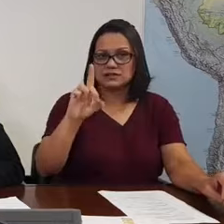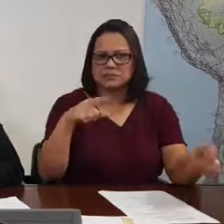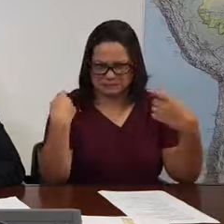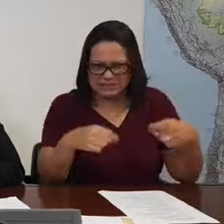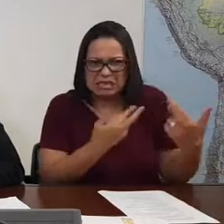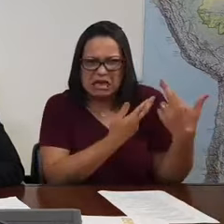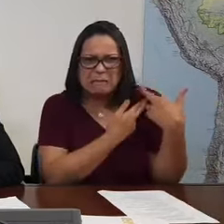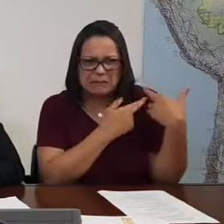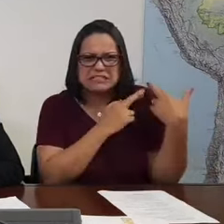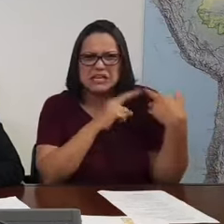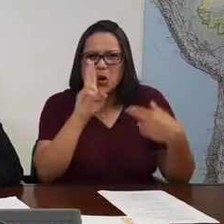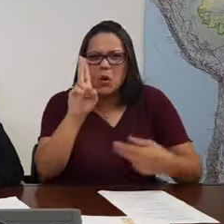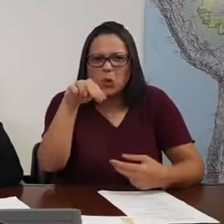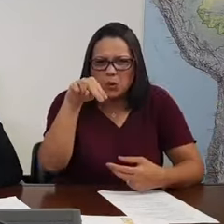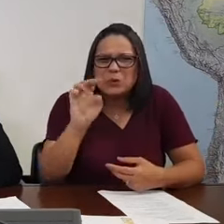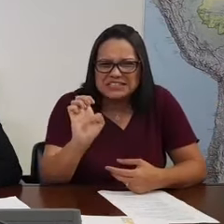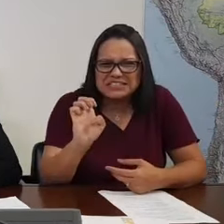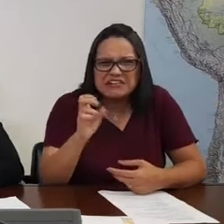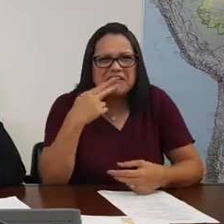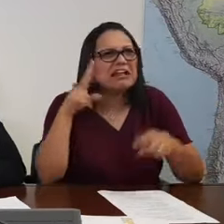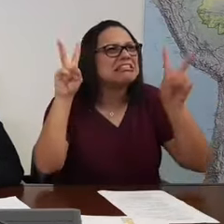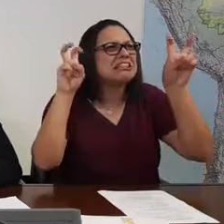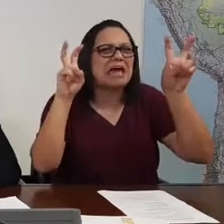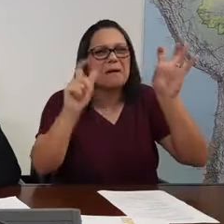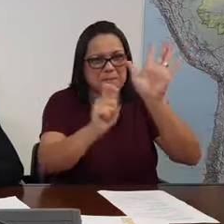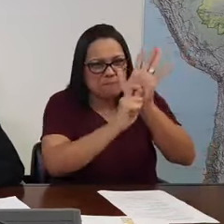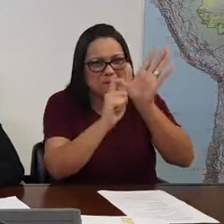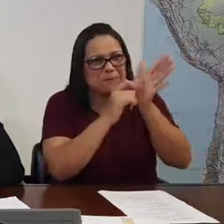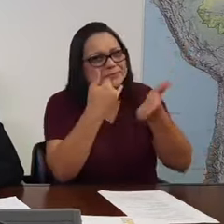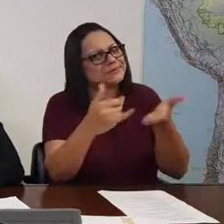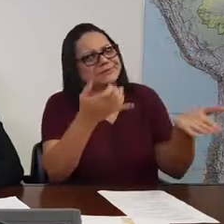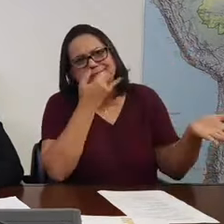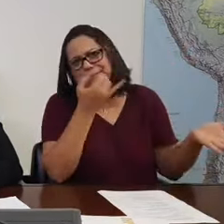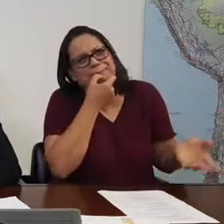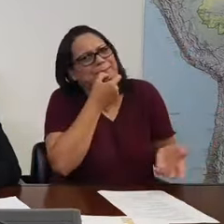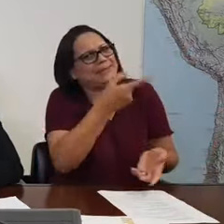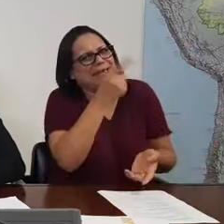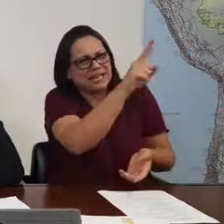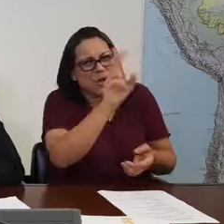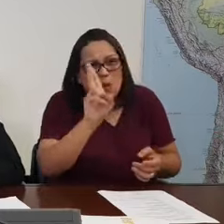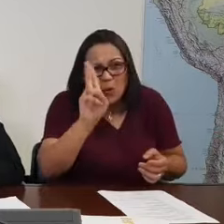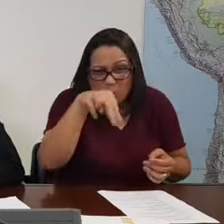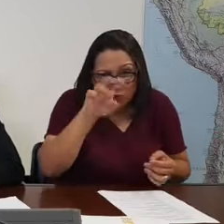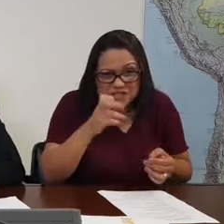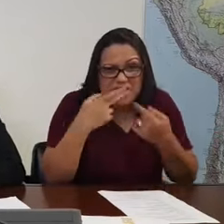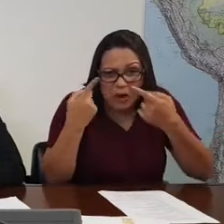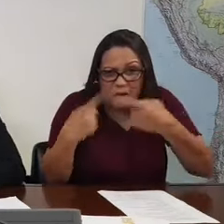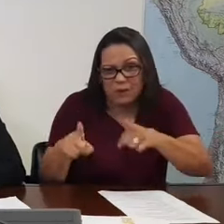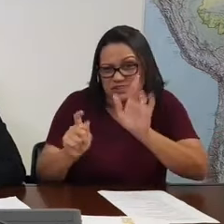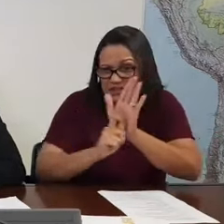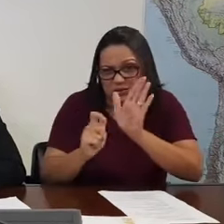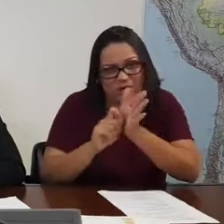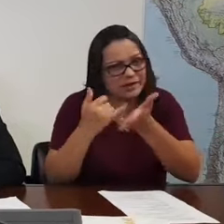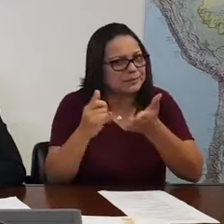para falar numa política antidrogas? É uma piada, pô, botar alguém da UNE numa política antidrogas, é uma piada. Tá certo? Então